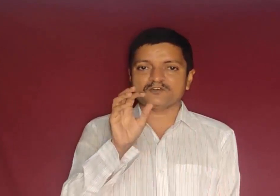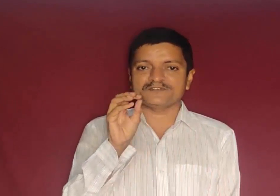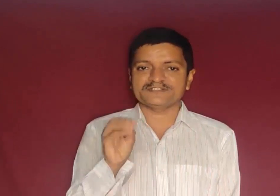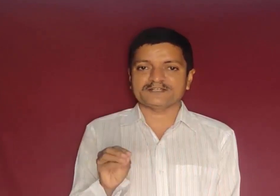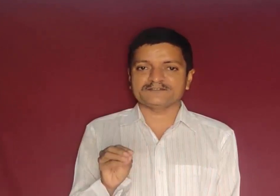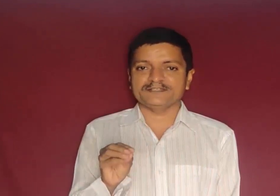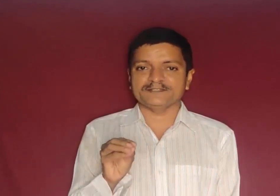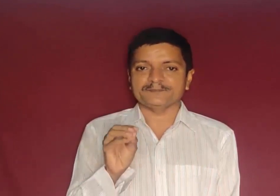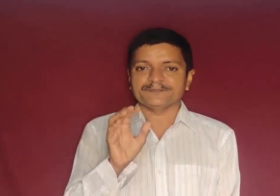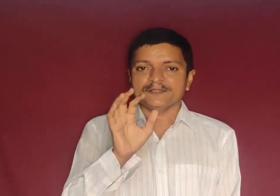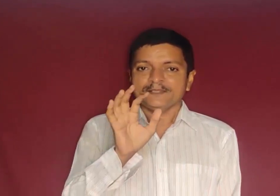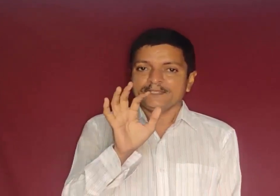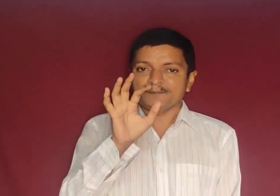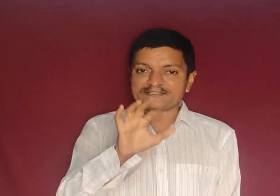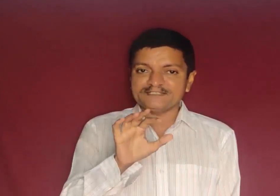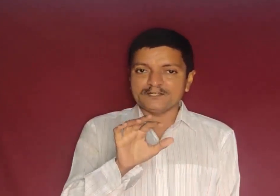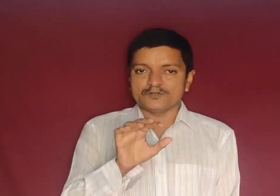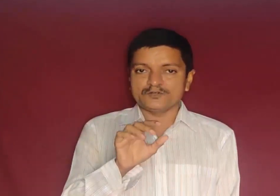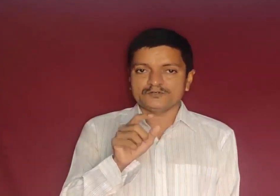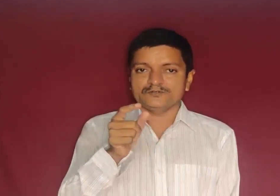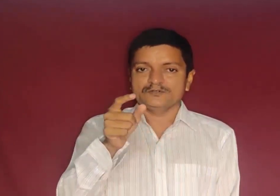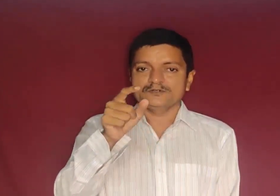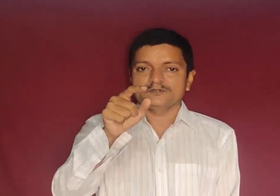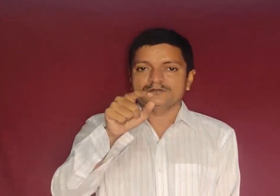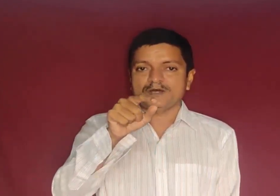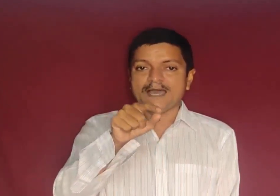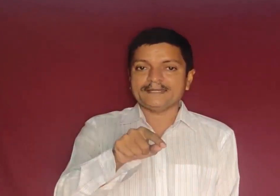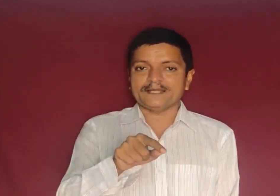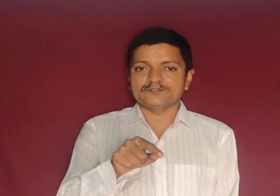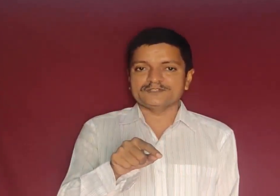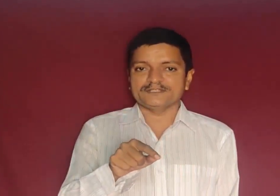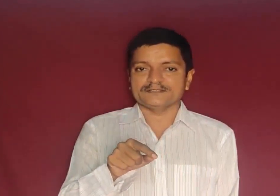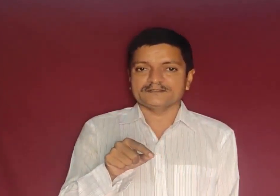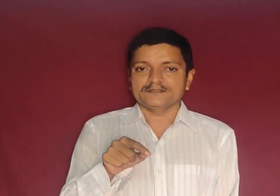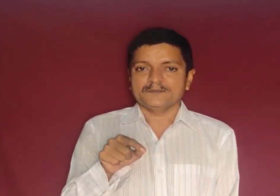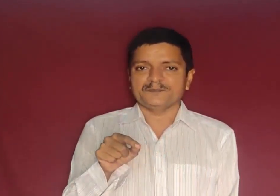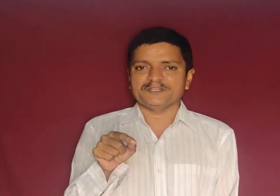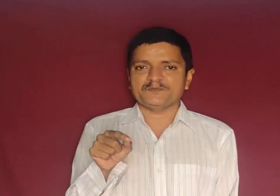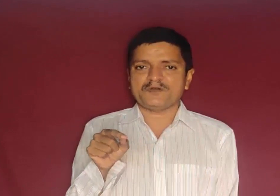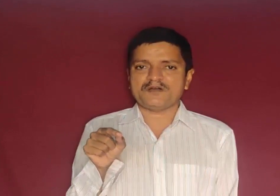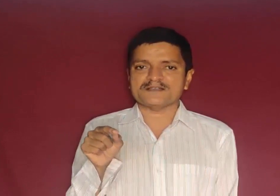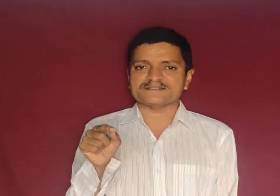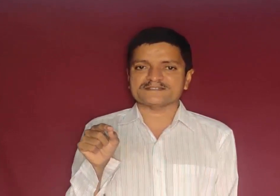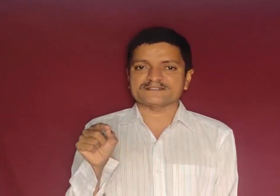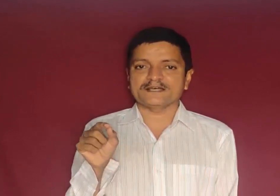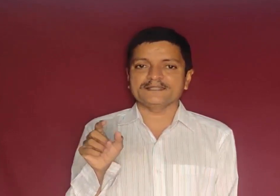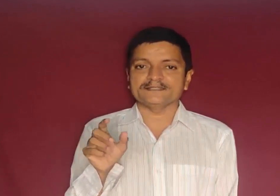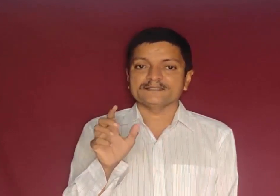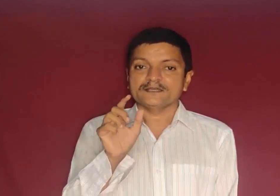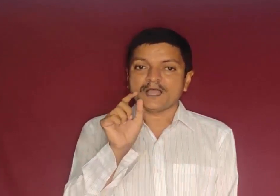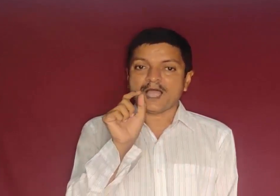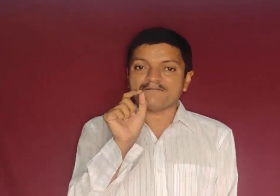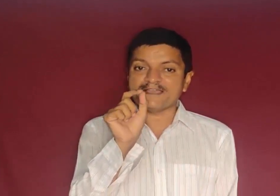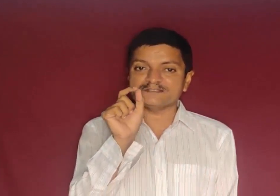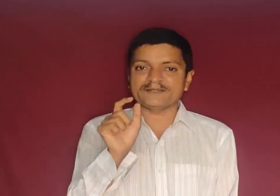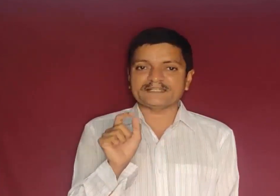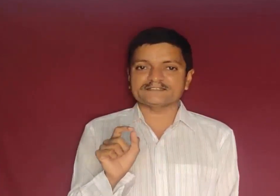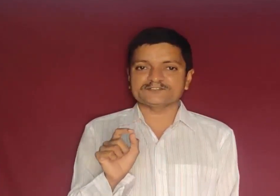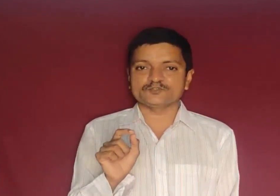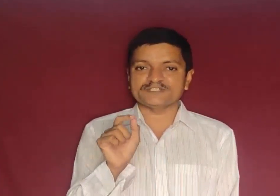విషయం అర్థమైంది. ఈ మధ్యలో హారిక అంటుంది బిగ్ బాస్ అని, ఆ వాయిస్ ని బట్టి అర్థం చేసుకోవచ్చు.